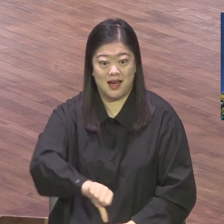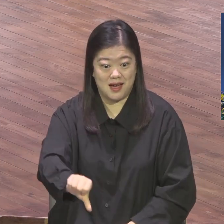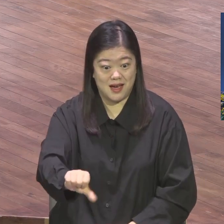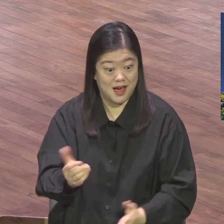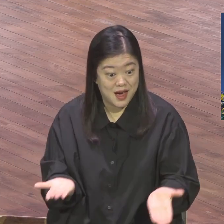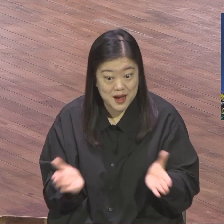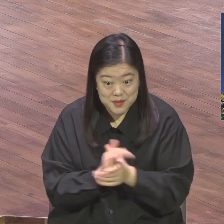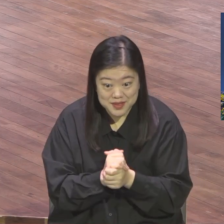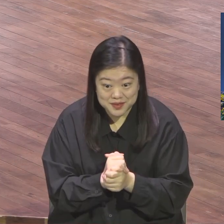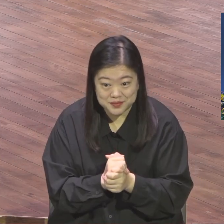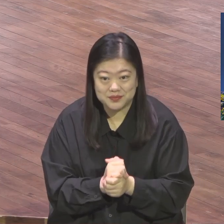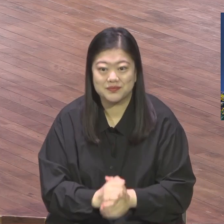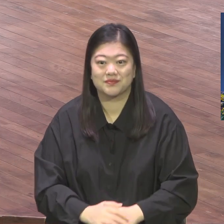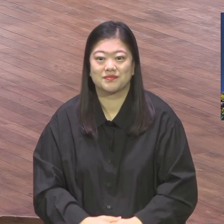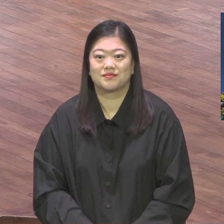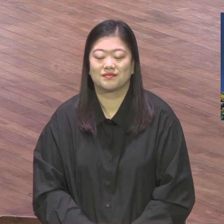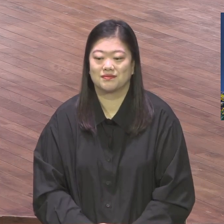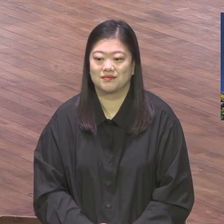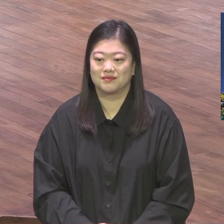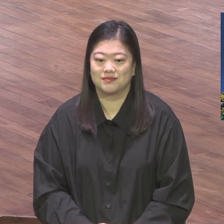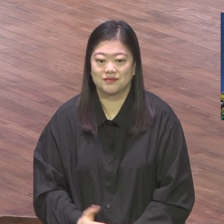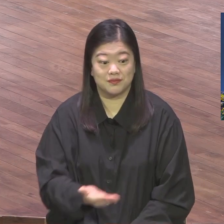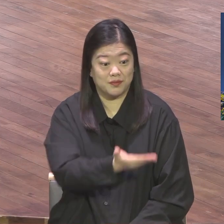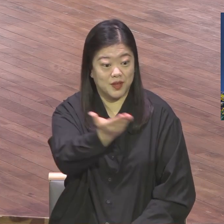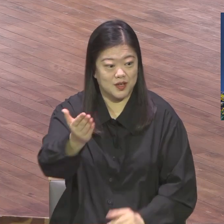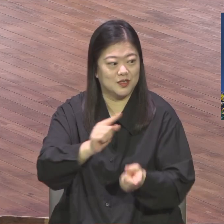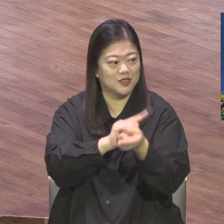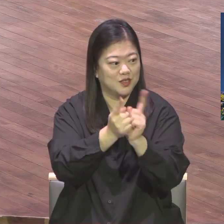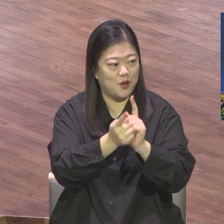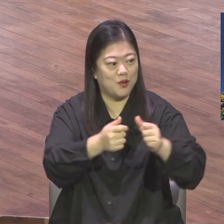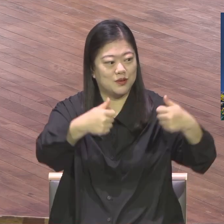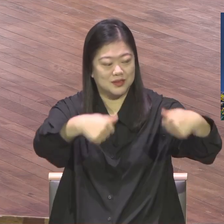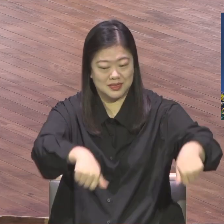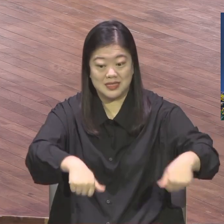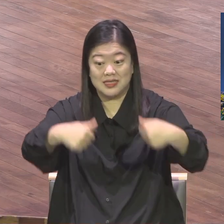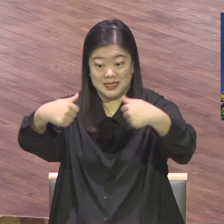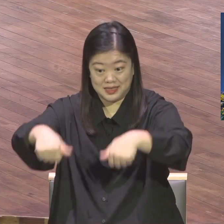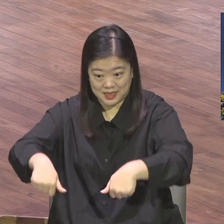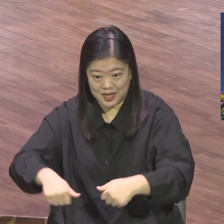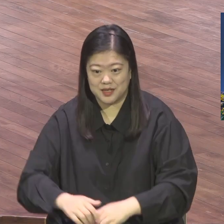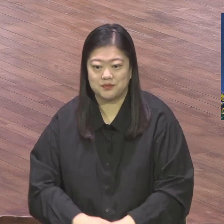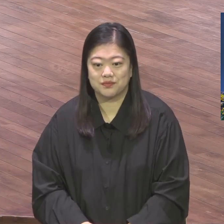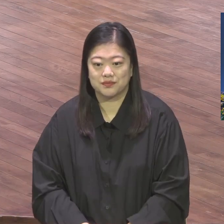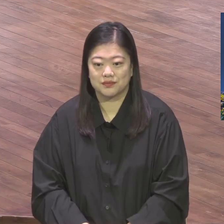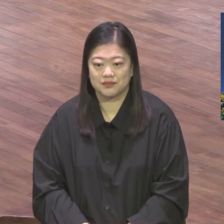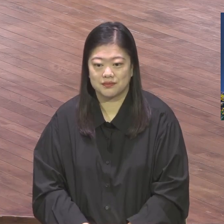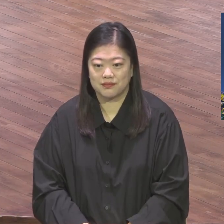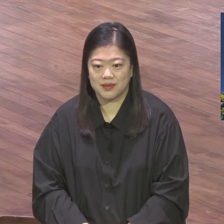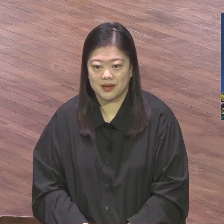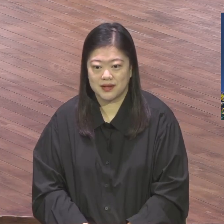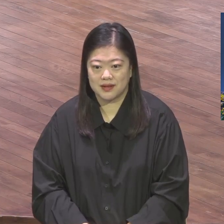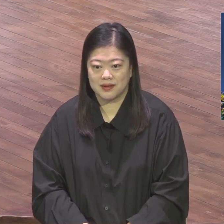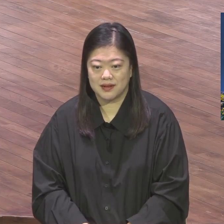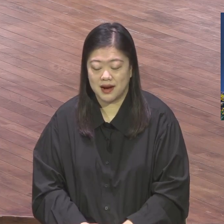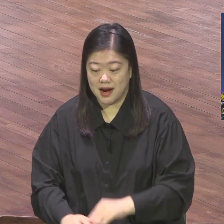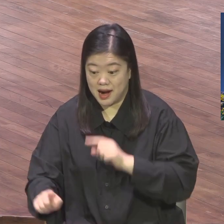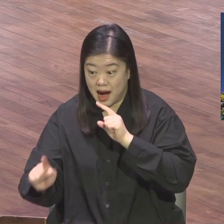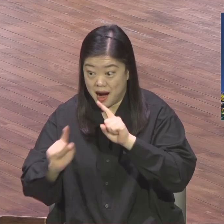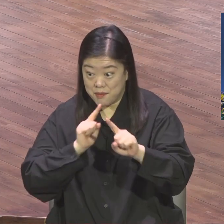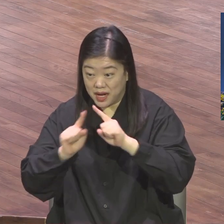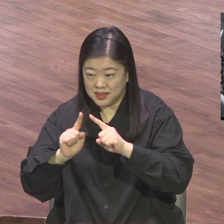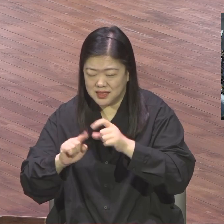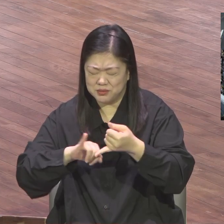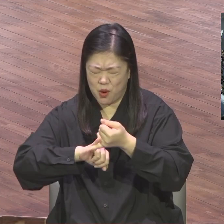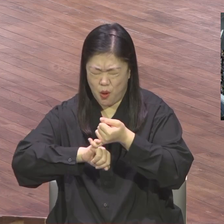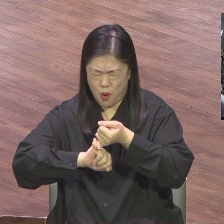아들이십니다. 아멘. 우리 해외 성도들 같이 서로 다 인사합시다. 말씀은 반드시 성취됩니다.